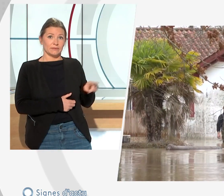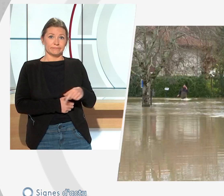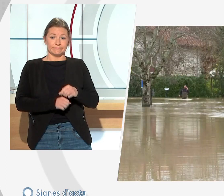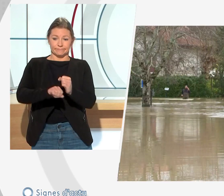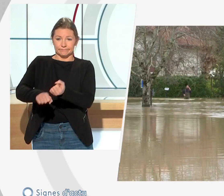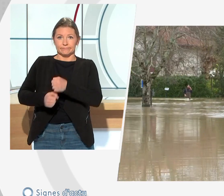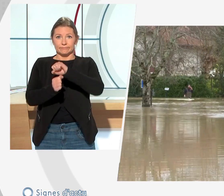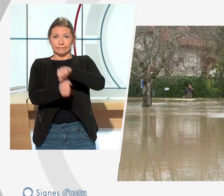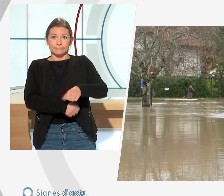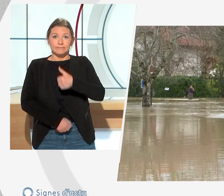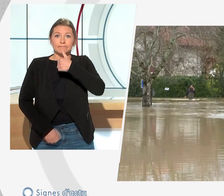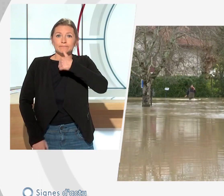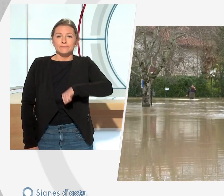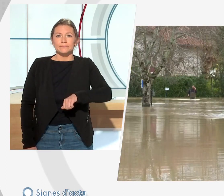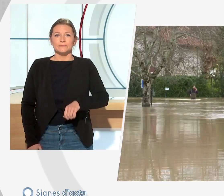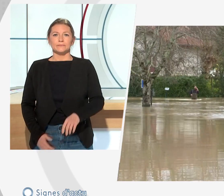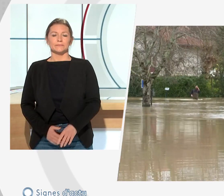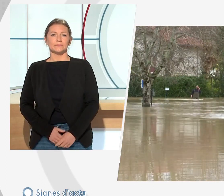en barque.